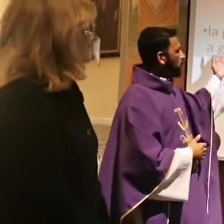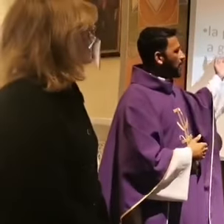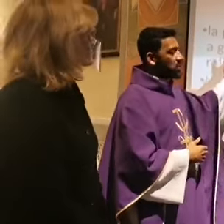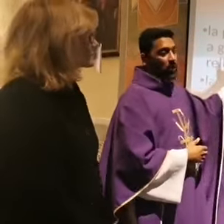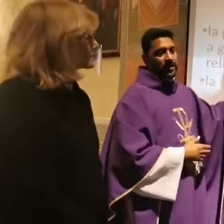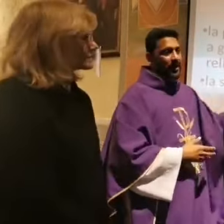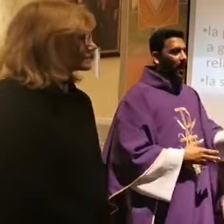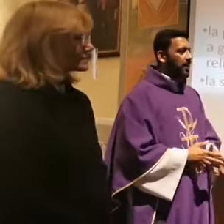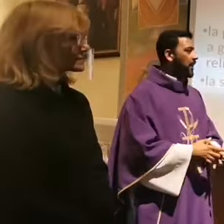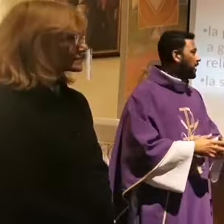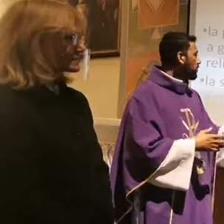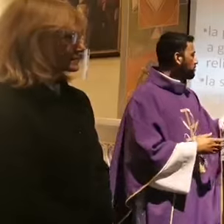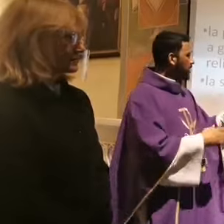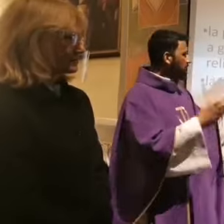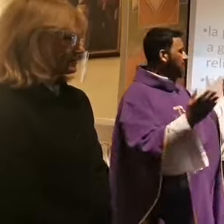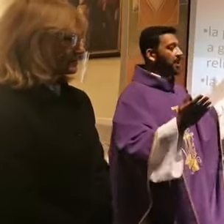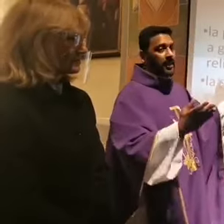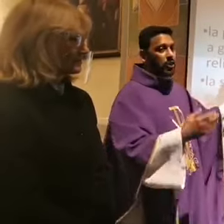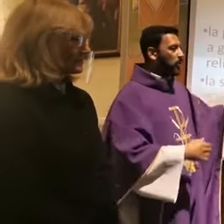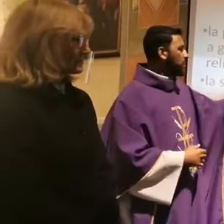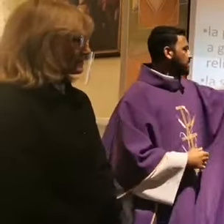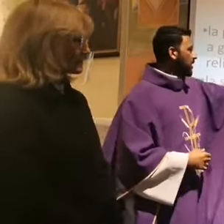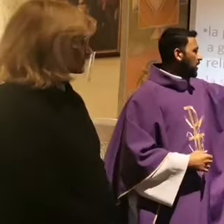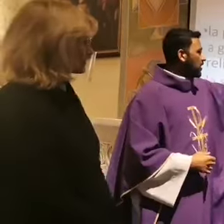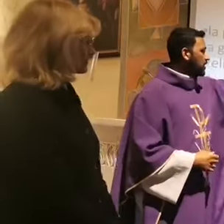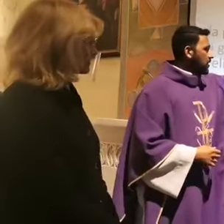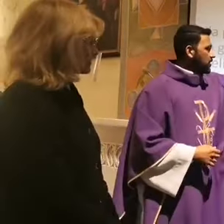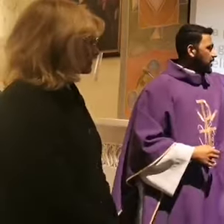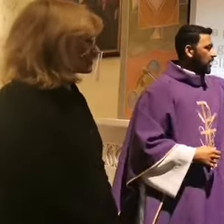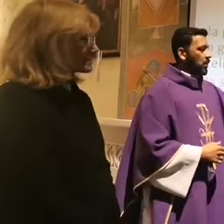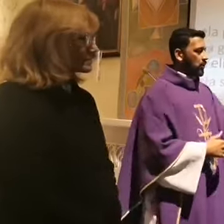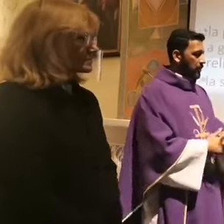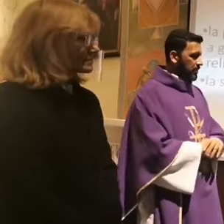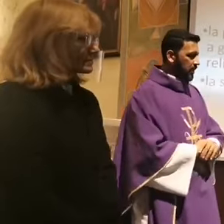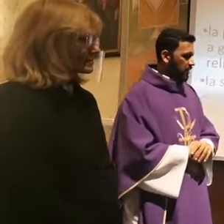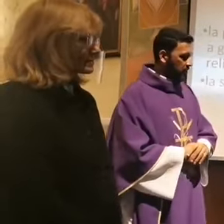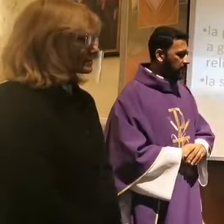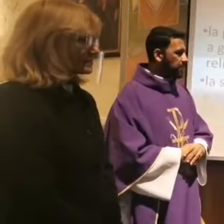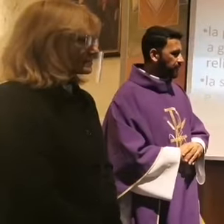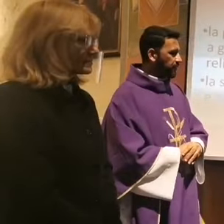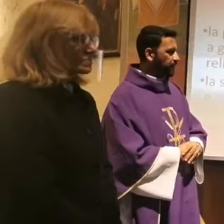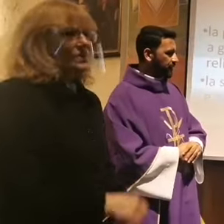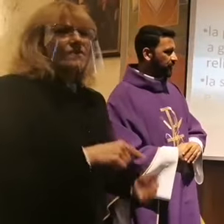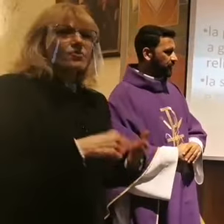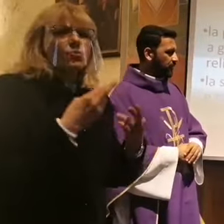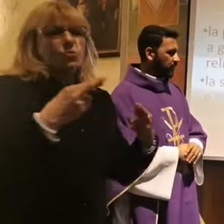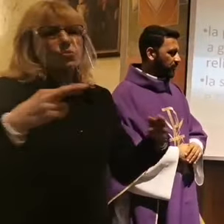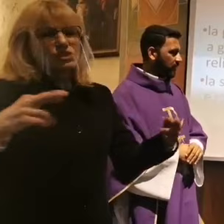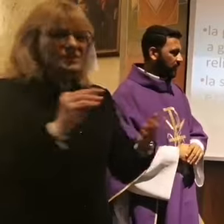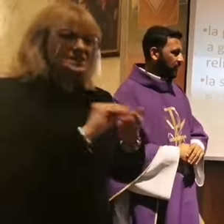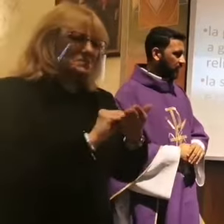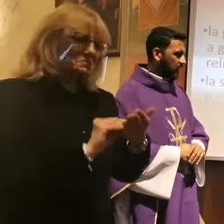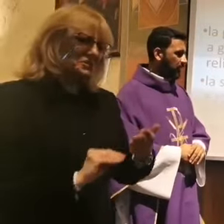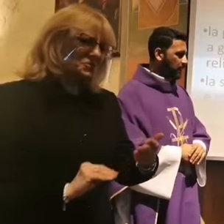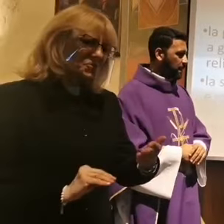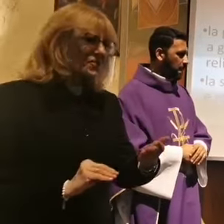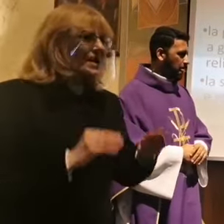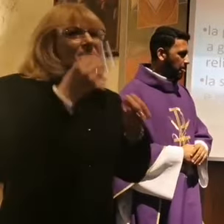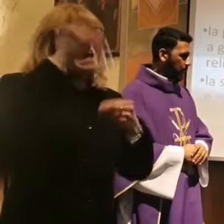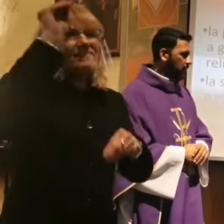Okej. In popolazione indiana è grande induista. Według różnych spisów najwięcej